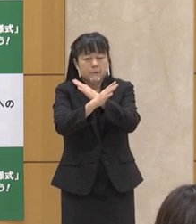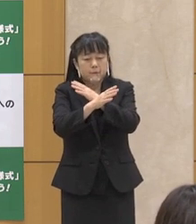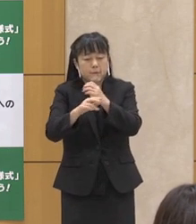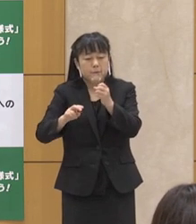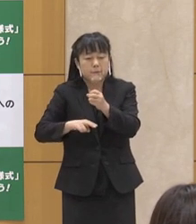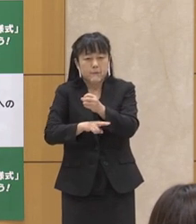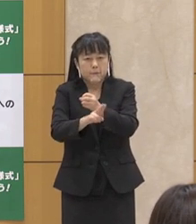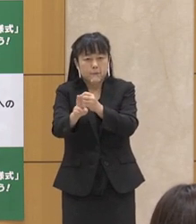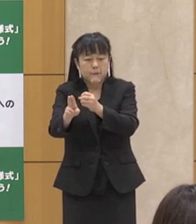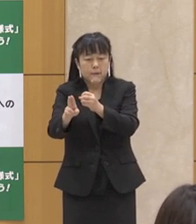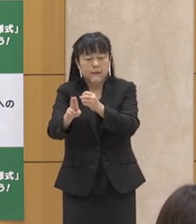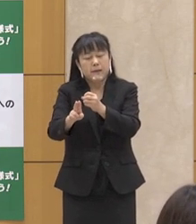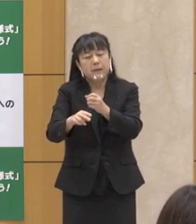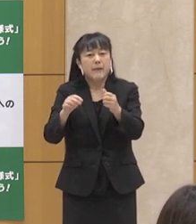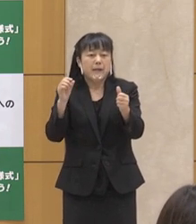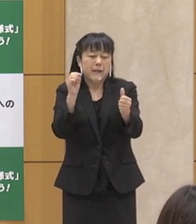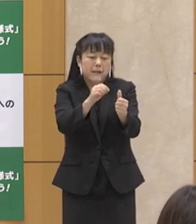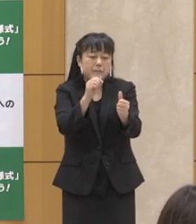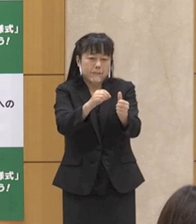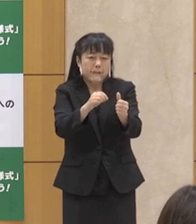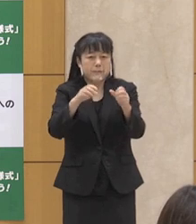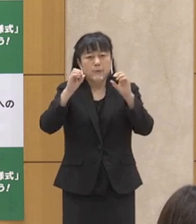ペーンについてなんですけれども、